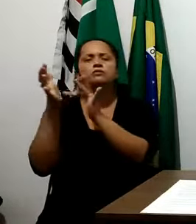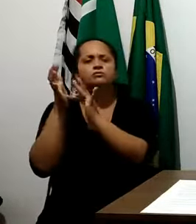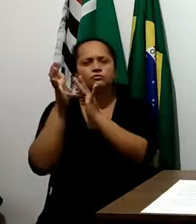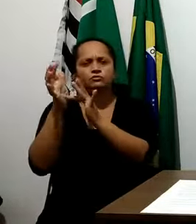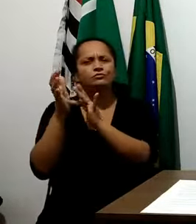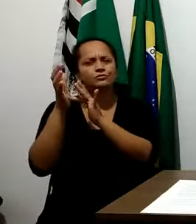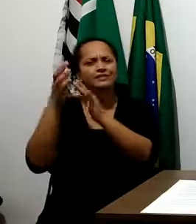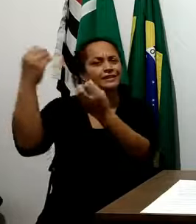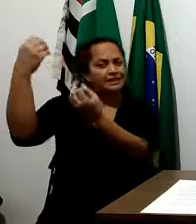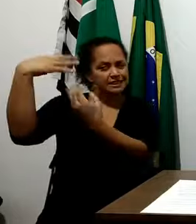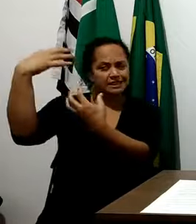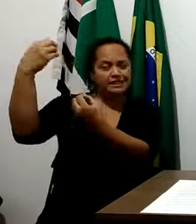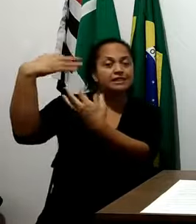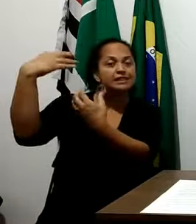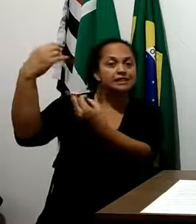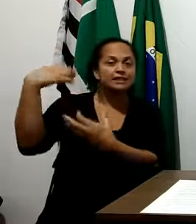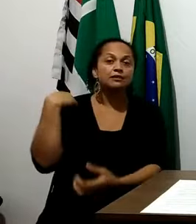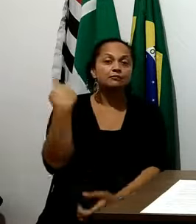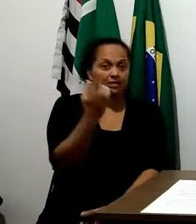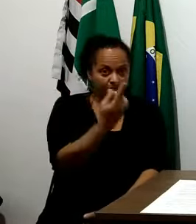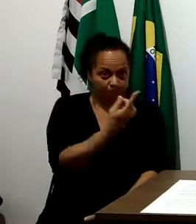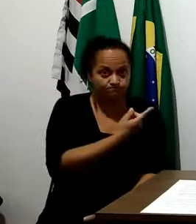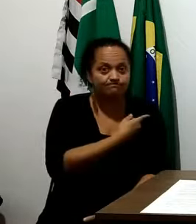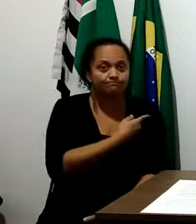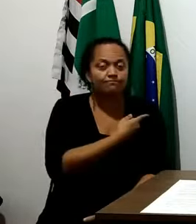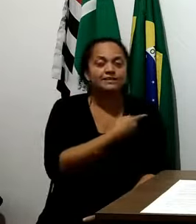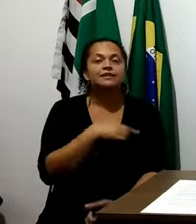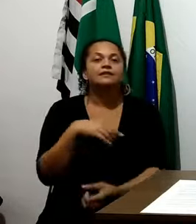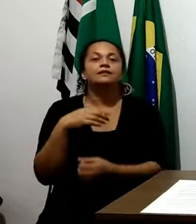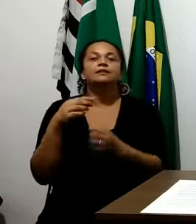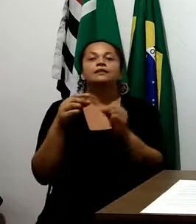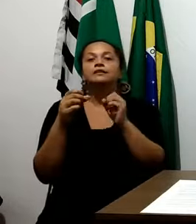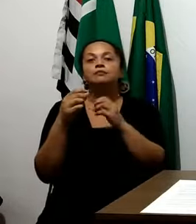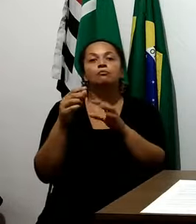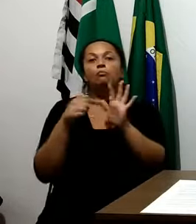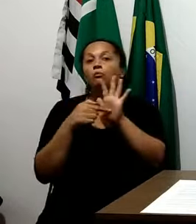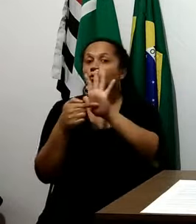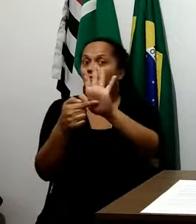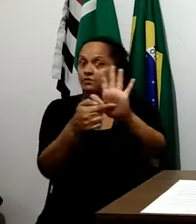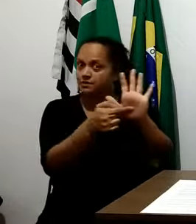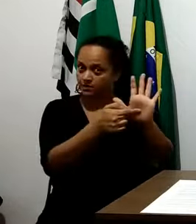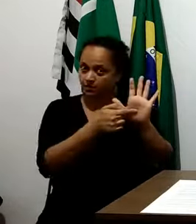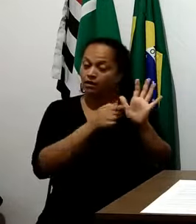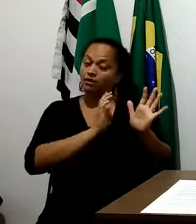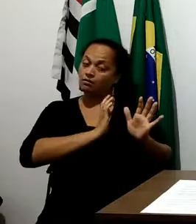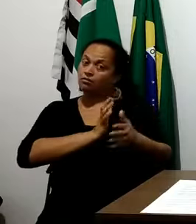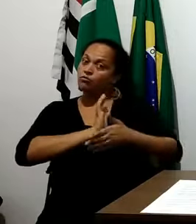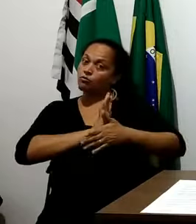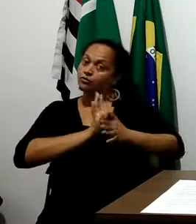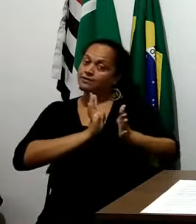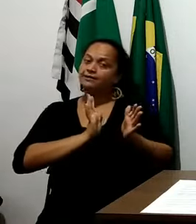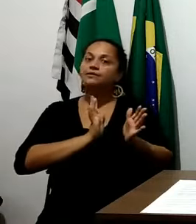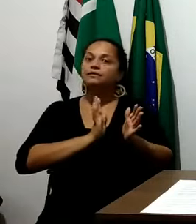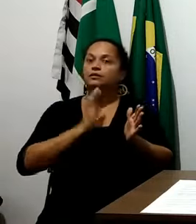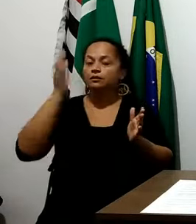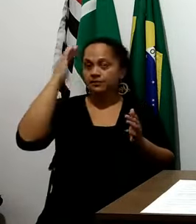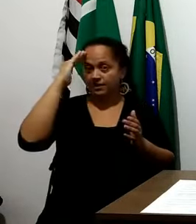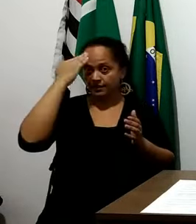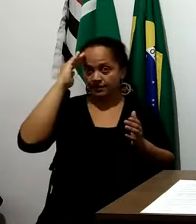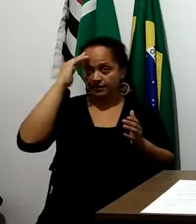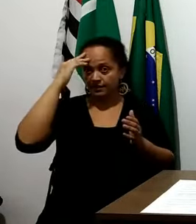tenta nos ensinar, tenta abrir os nossos olhos para o valor da